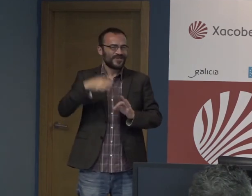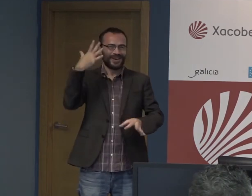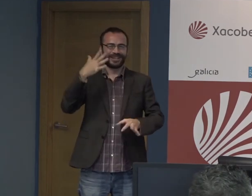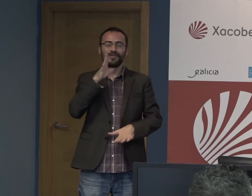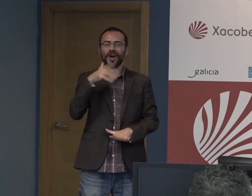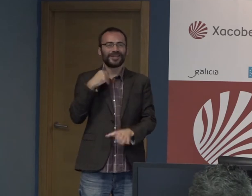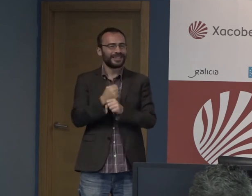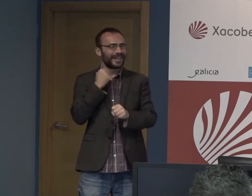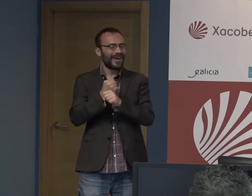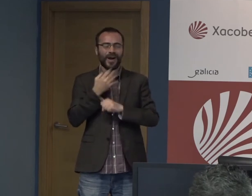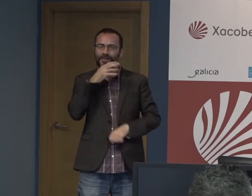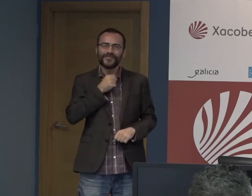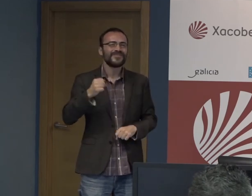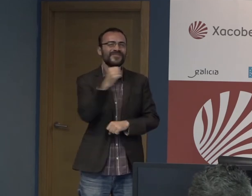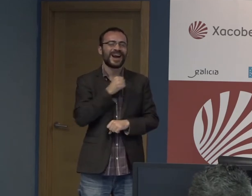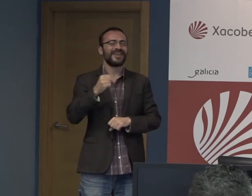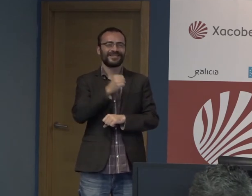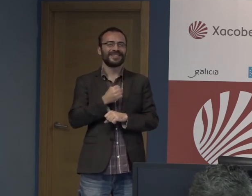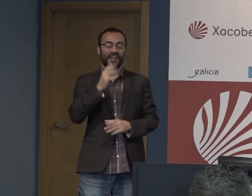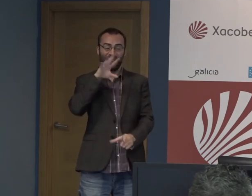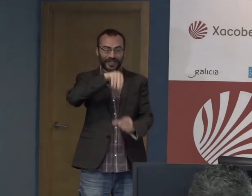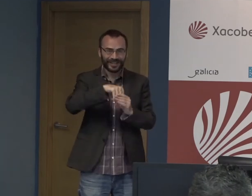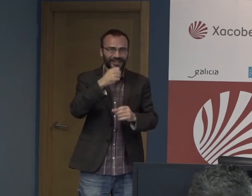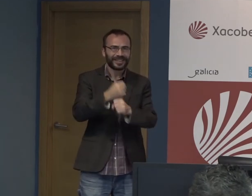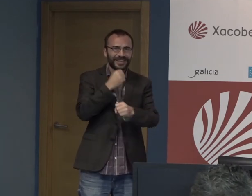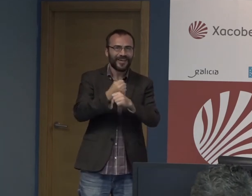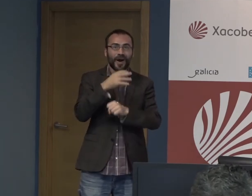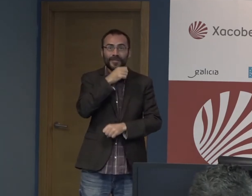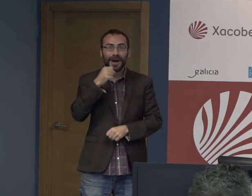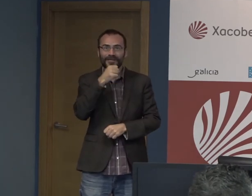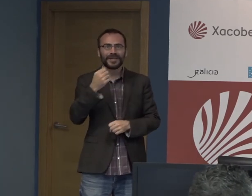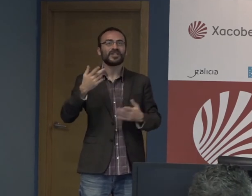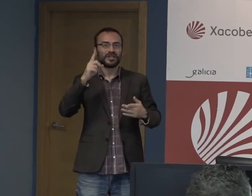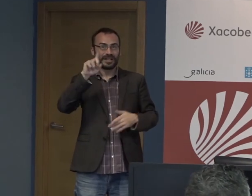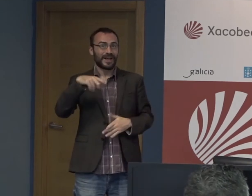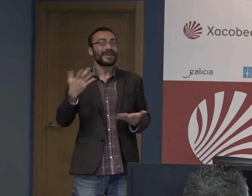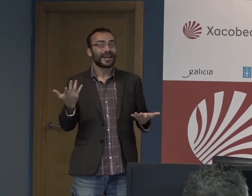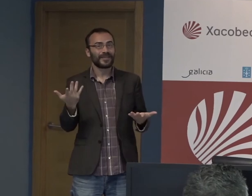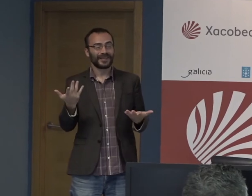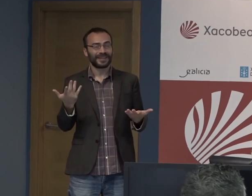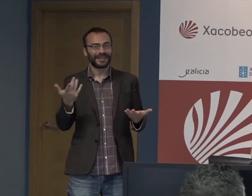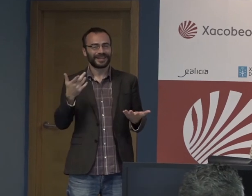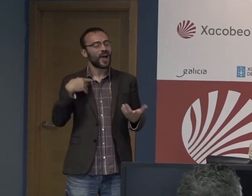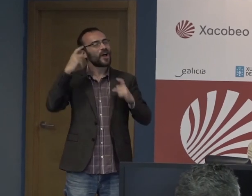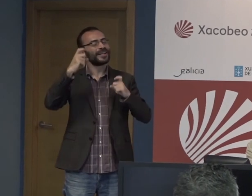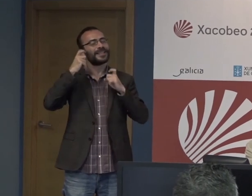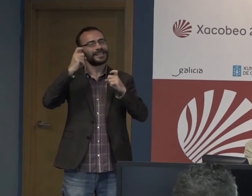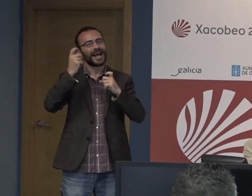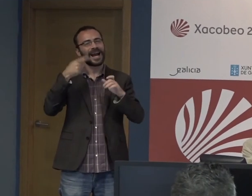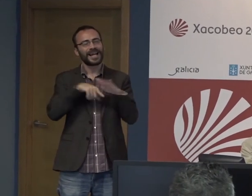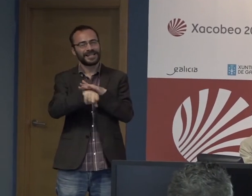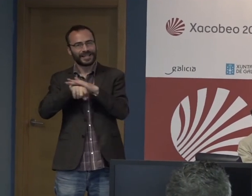un trabajo maravilloso. Y dentro de este trabajo maravilloso, que es intentar gestionar, ¿no?,